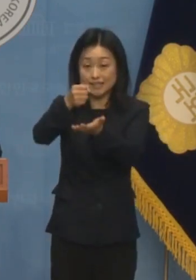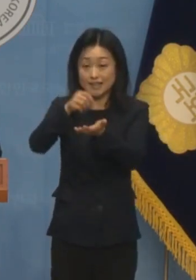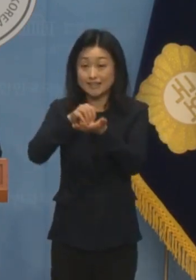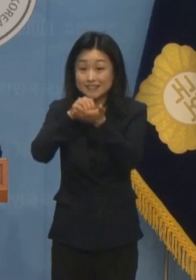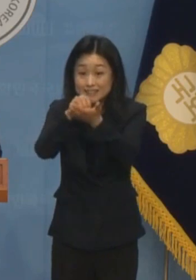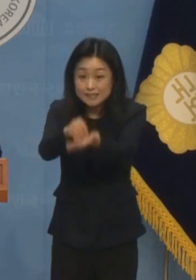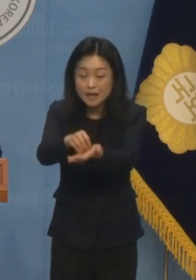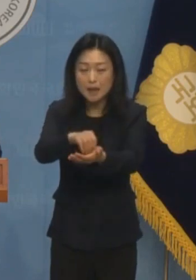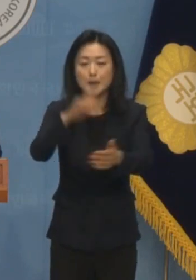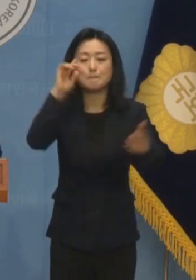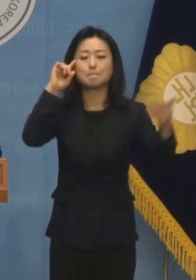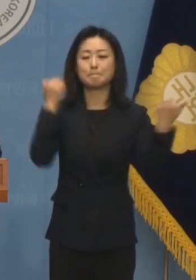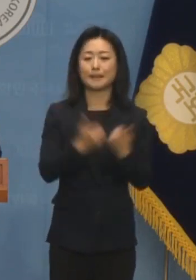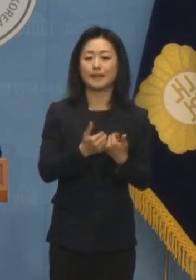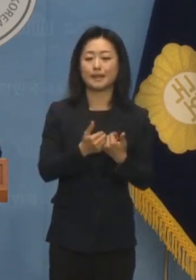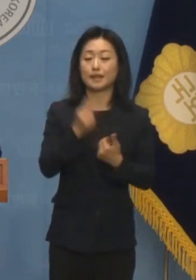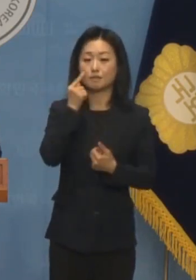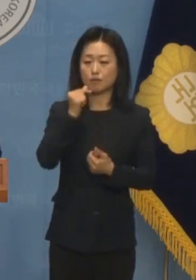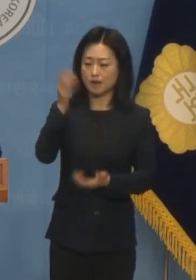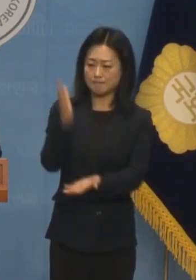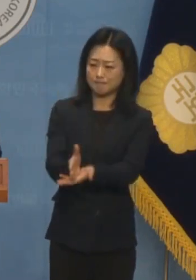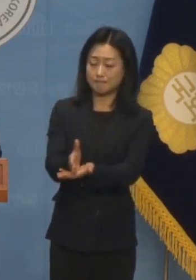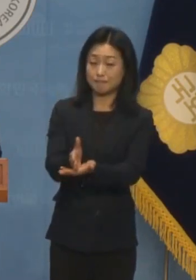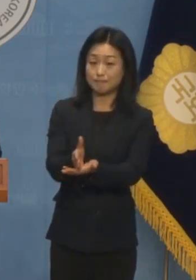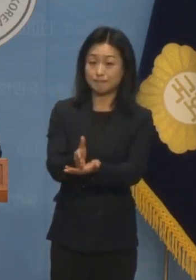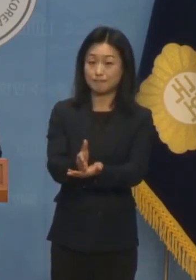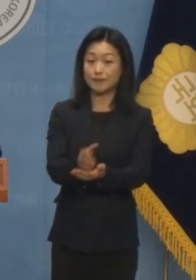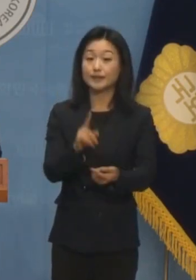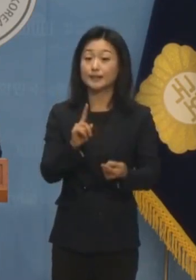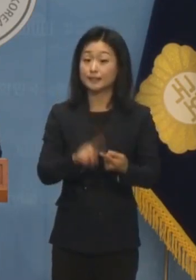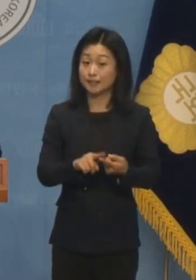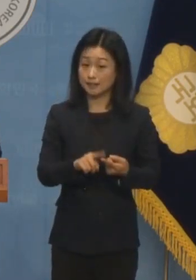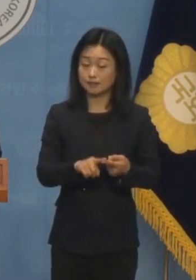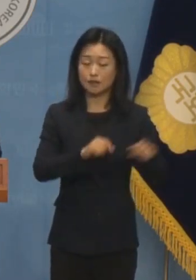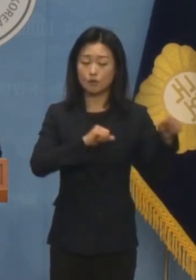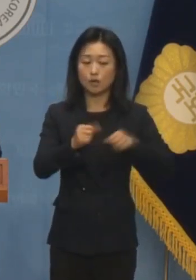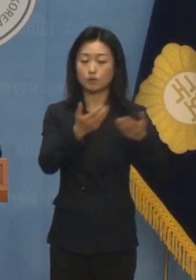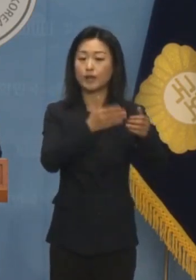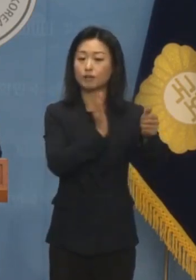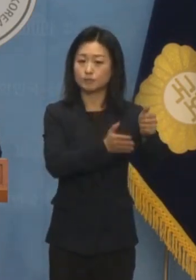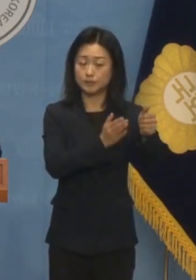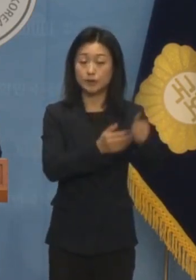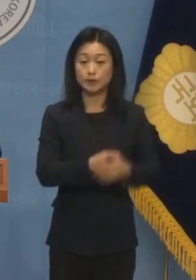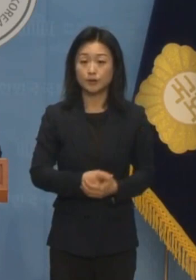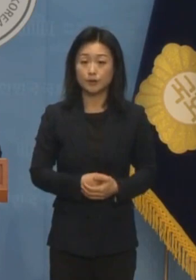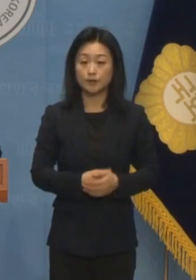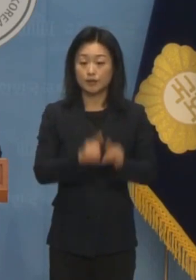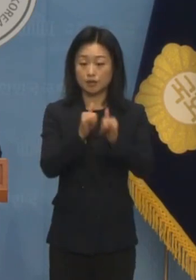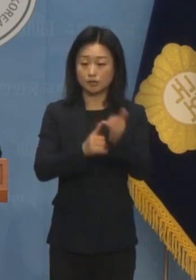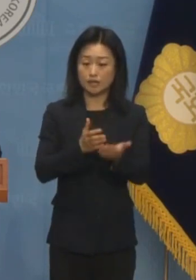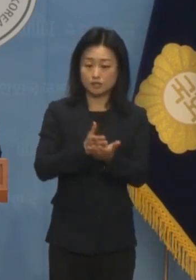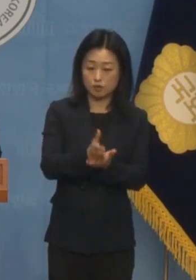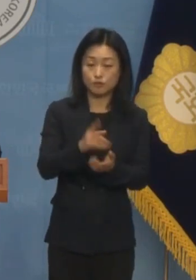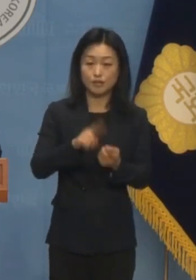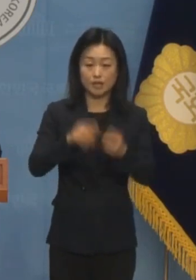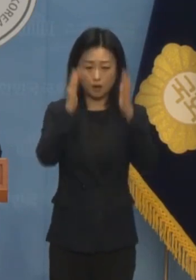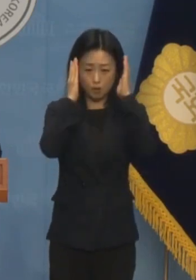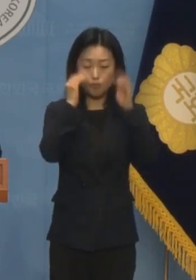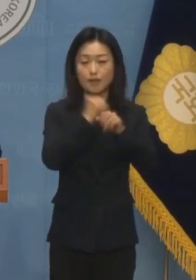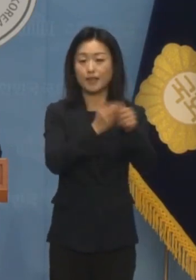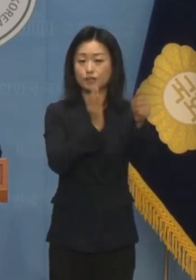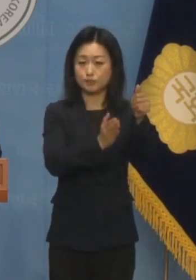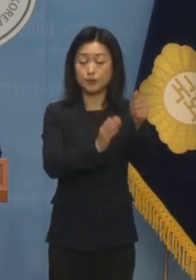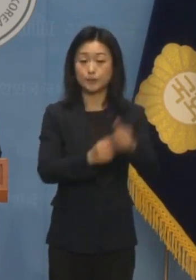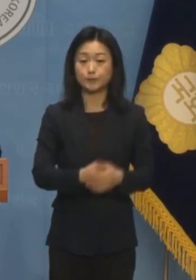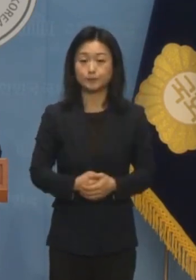문제 일본에게 철회를 요청하라는 것에 조금이라도 강하게 대응하고 역사 전반에 대한 공부를 하시기